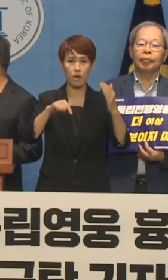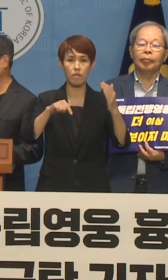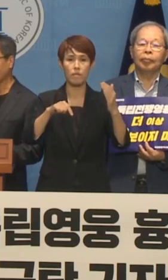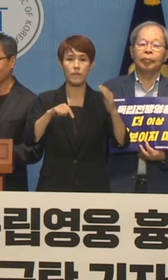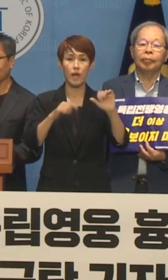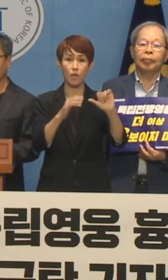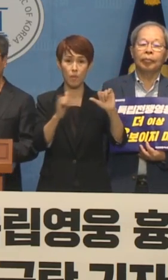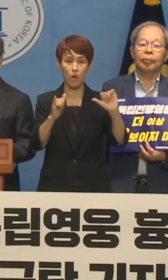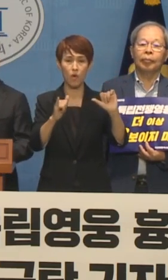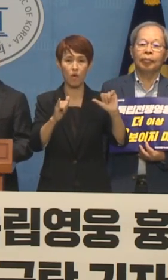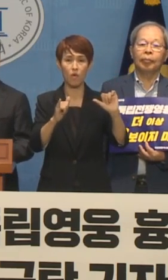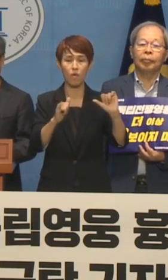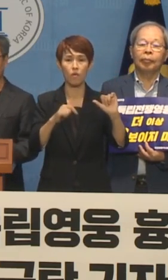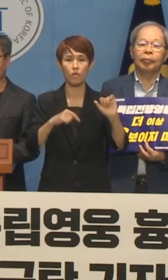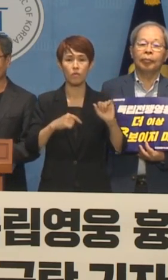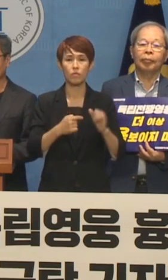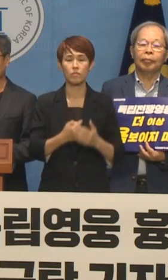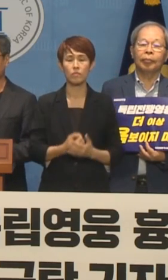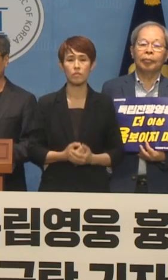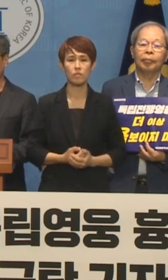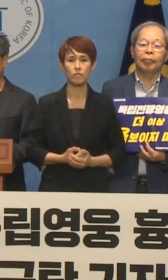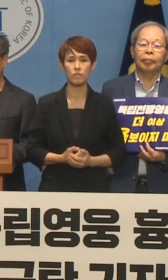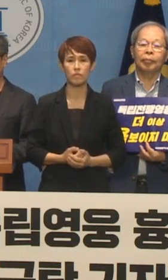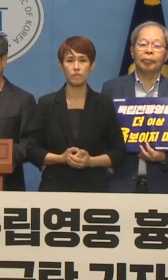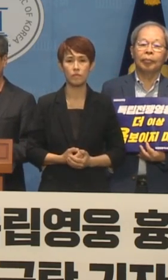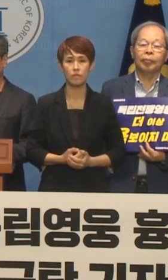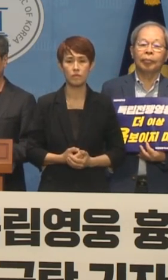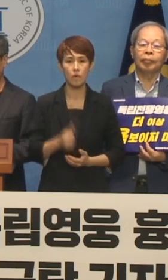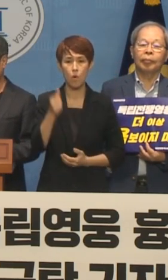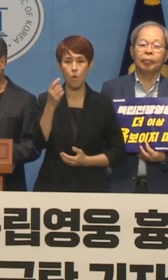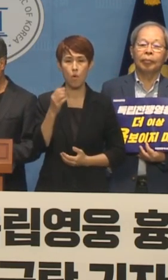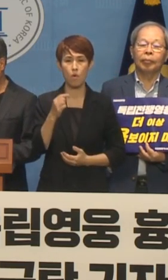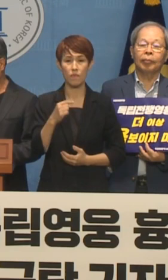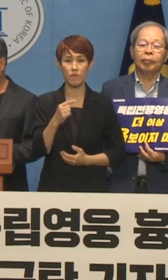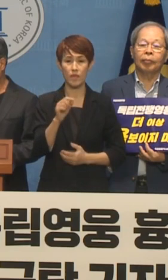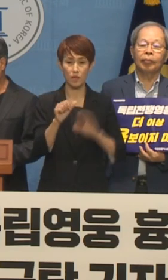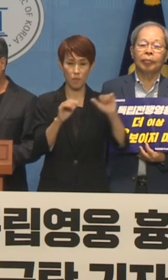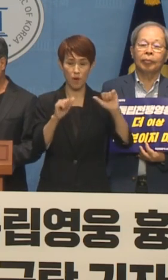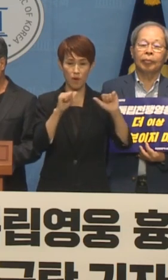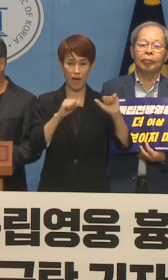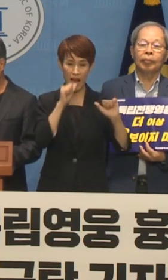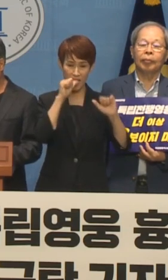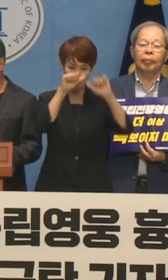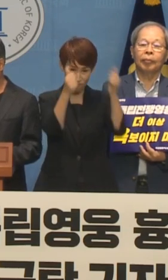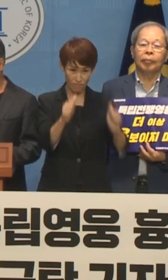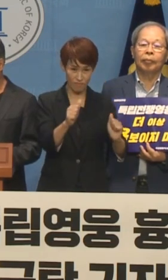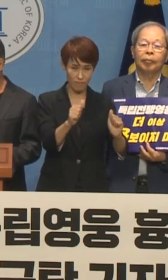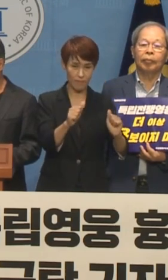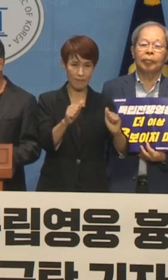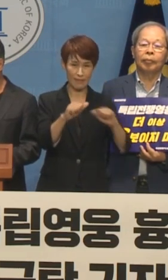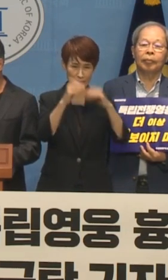독립기념관으로다가 수장하려고 그러다가 여러 가지 이제 홍범도 장군만 이제 빼려고 했었는데